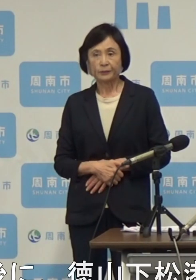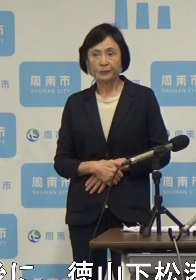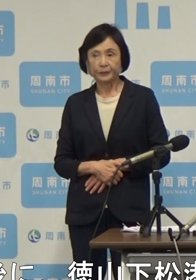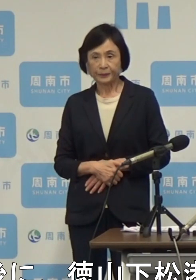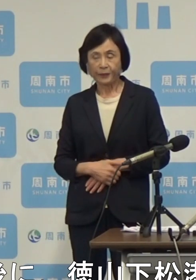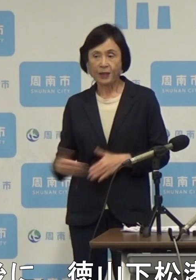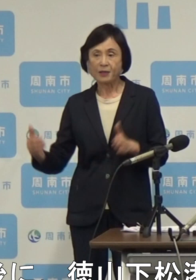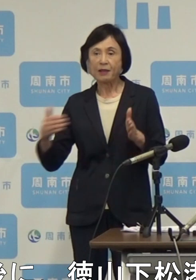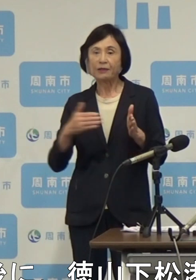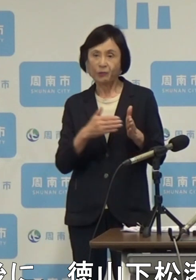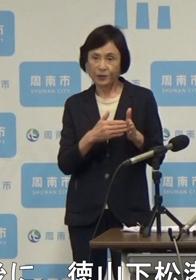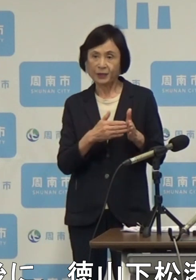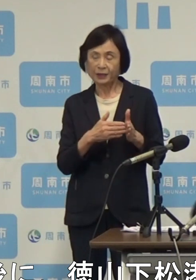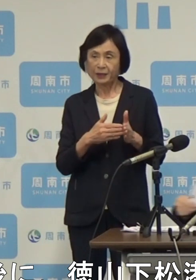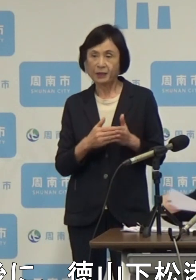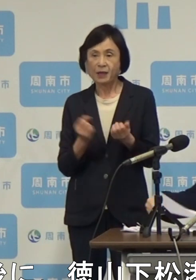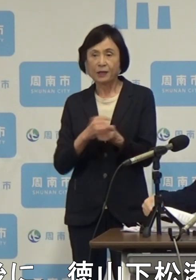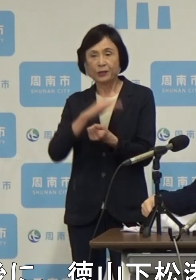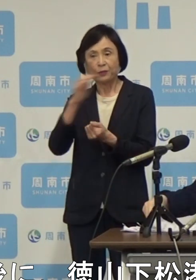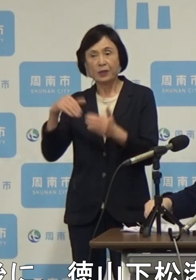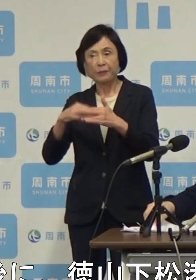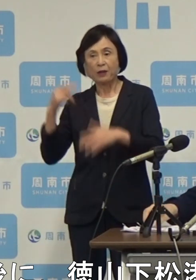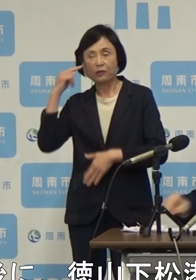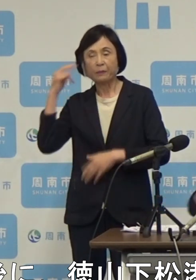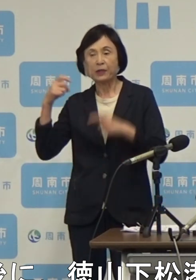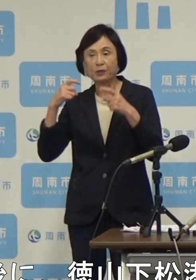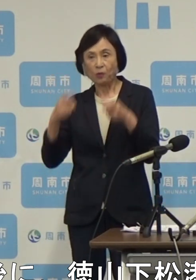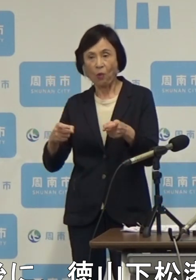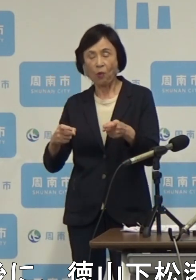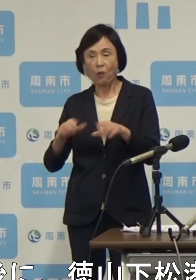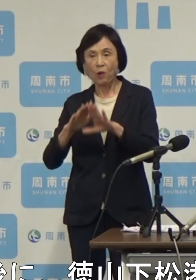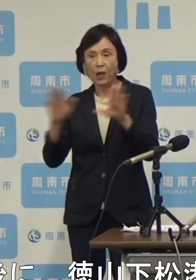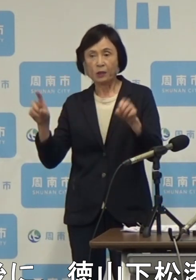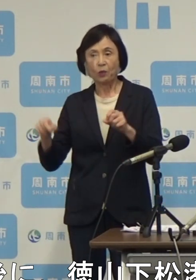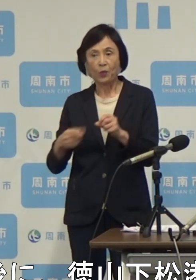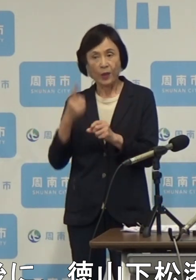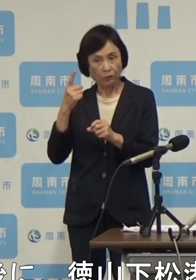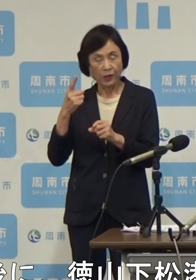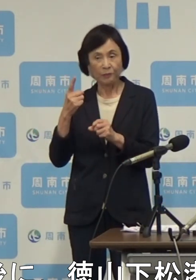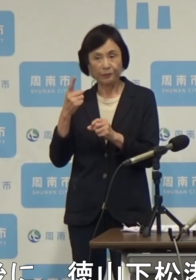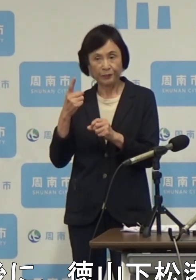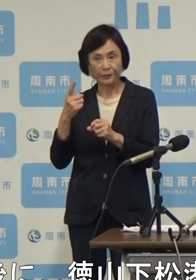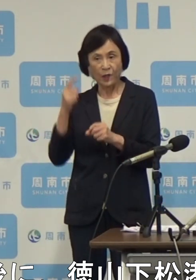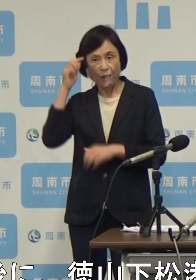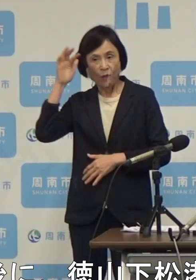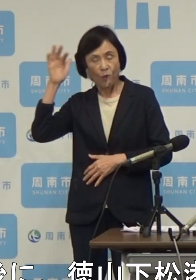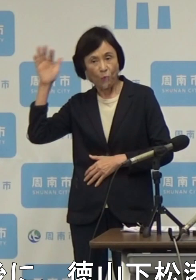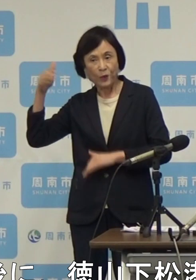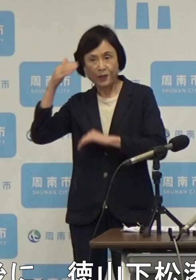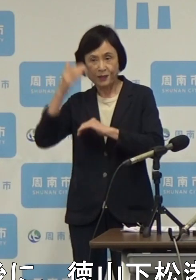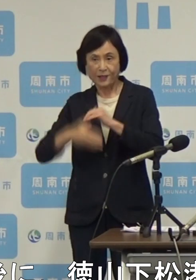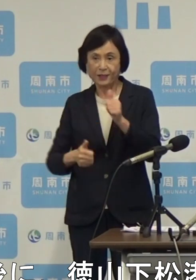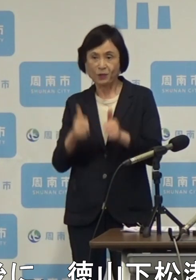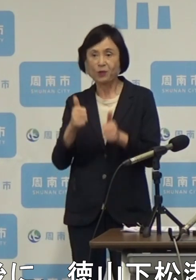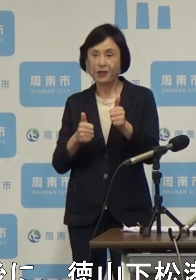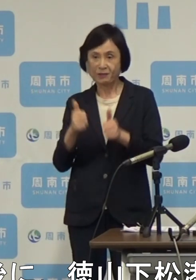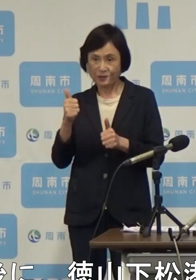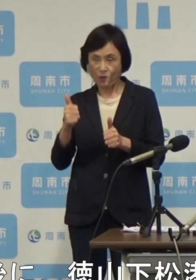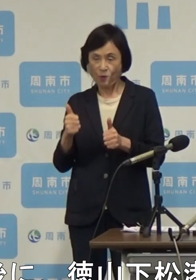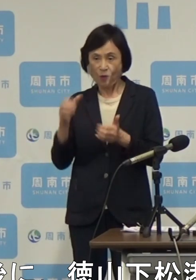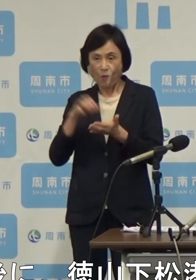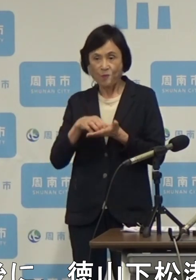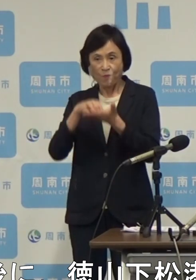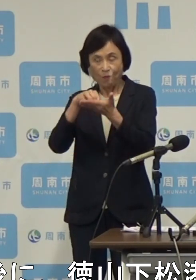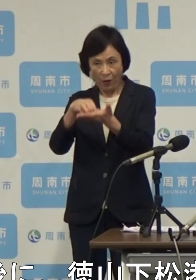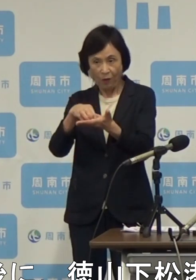最後に、徳山下松校開校100周年思い出写真コンテストの受賞